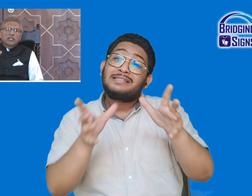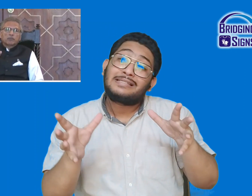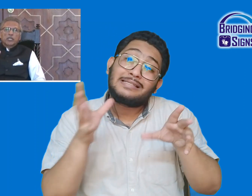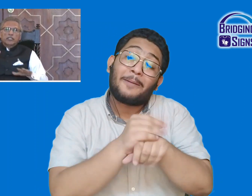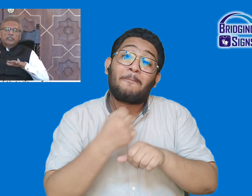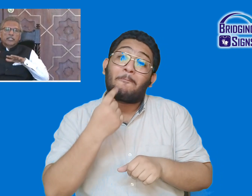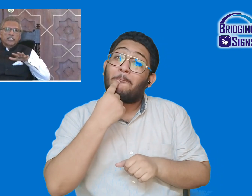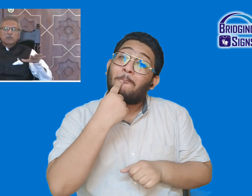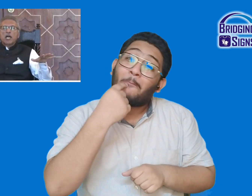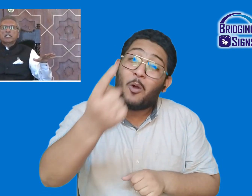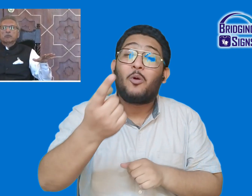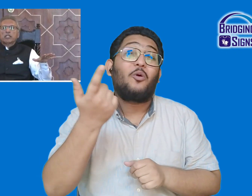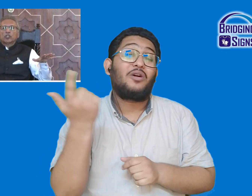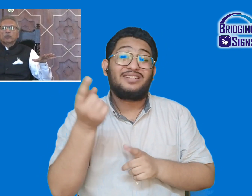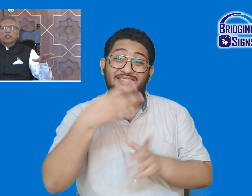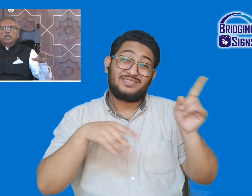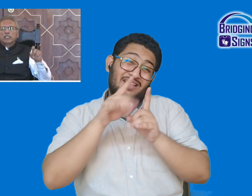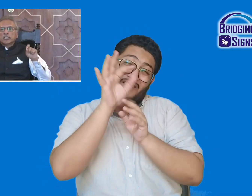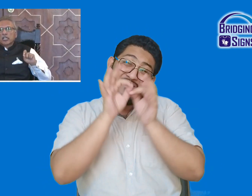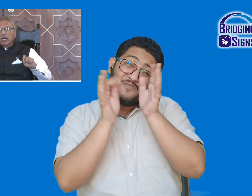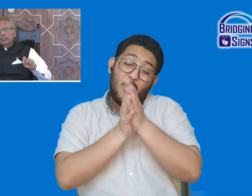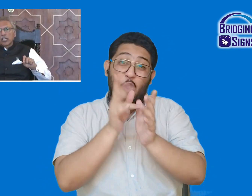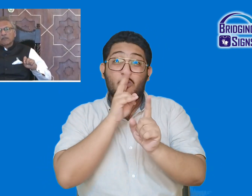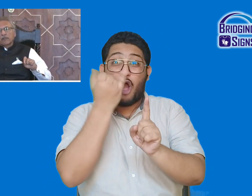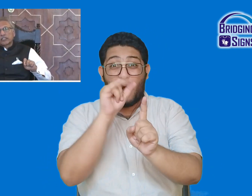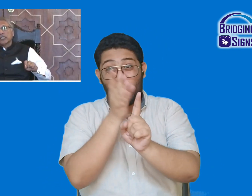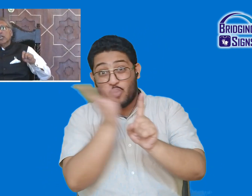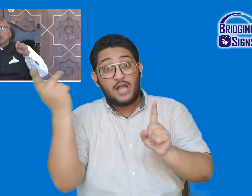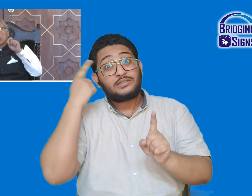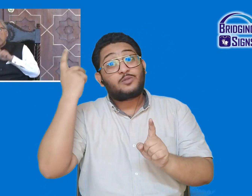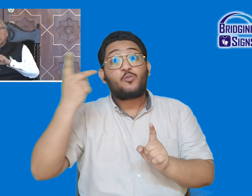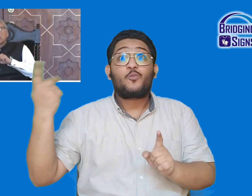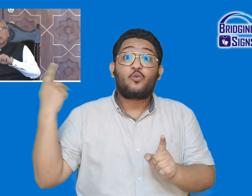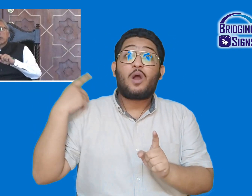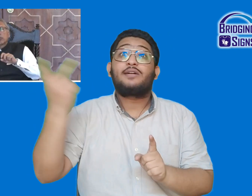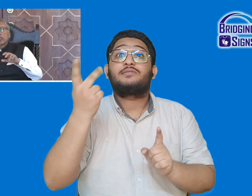کے ساتھ یہ اپیل ہے کہ یہ اجماع ہے اس بات کے اوپر, اس کی خلاف ورزی